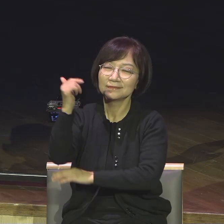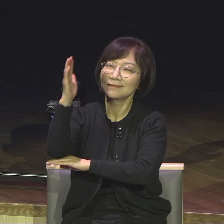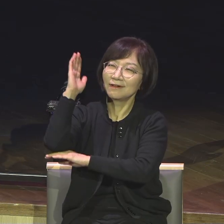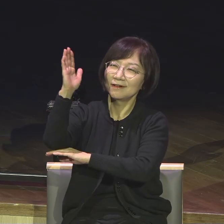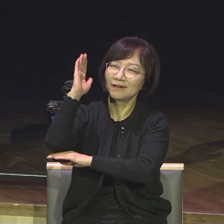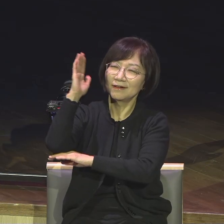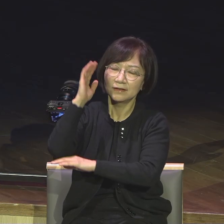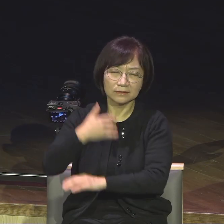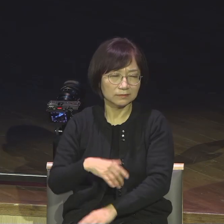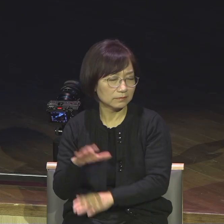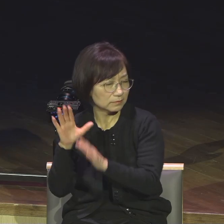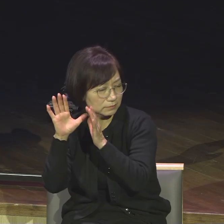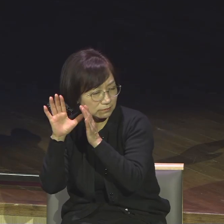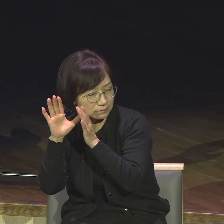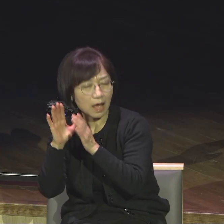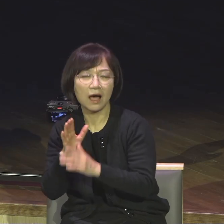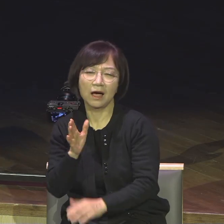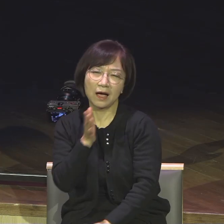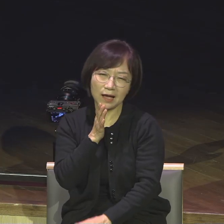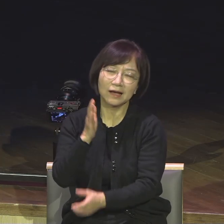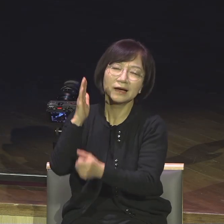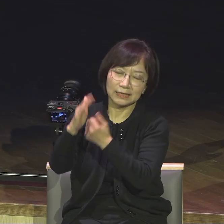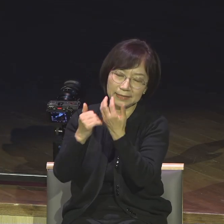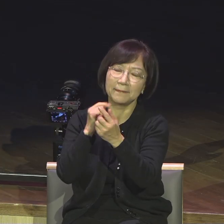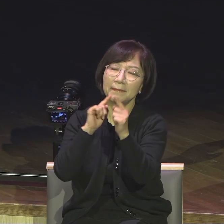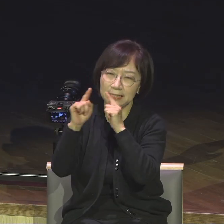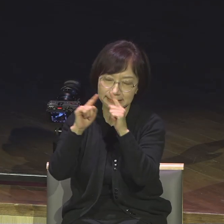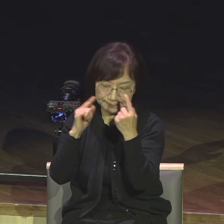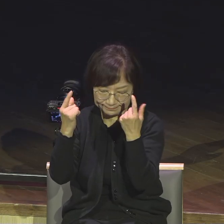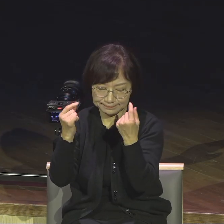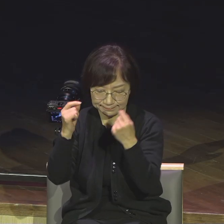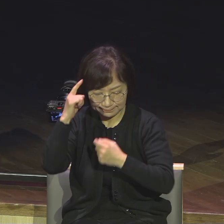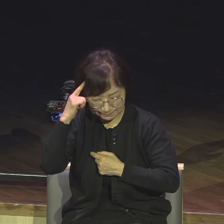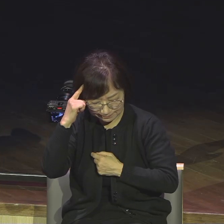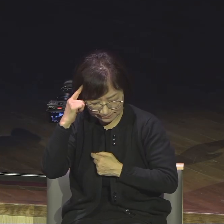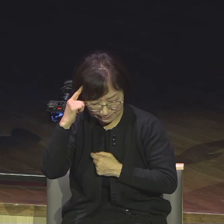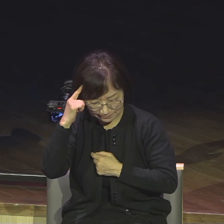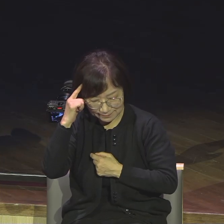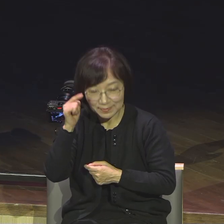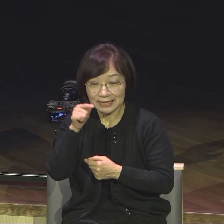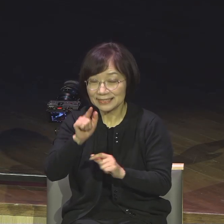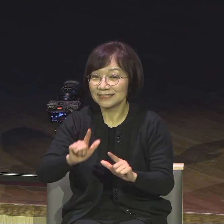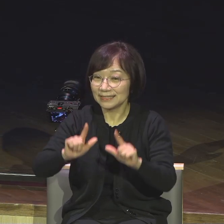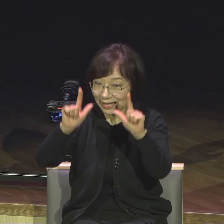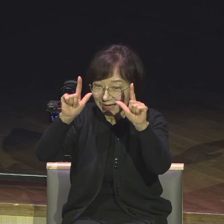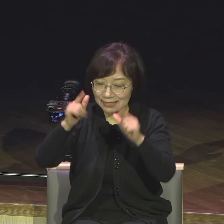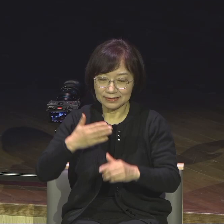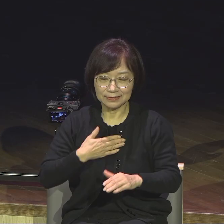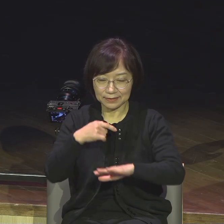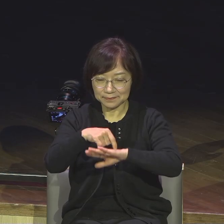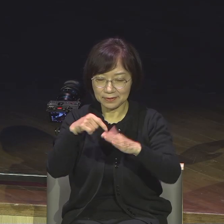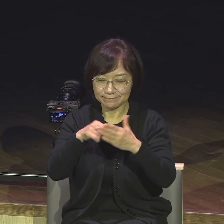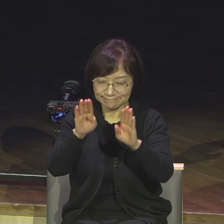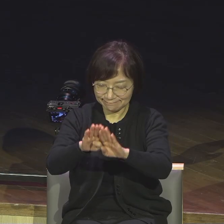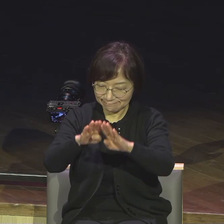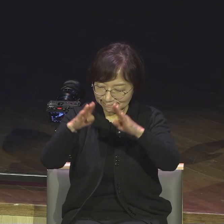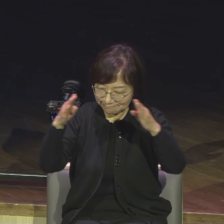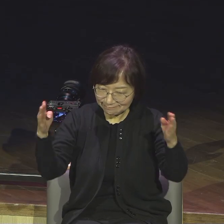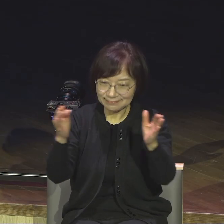들렸단다. 그날 나는 예수님을 진심으로 내 인생의 그리스도를 영접하게